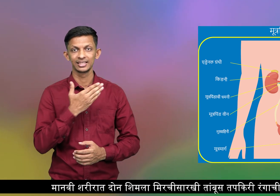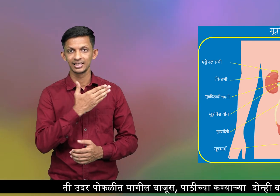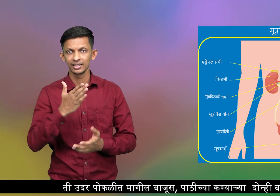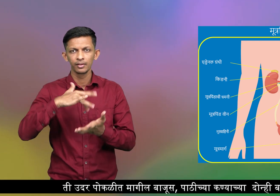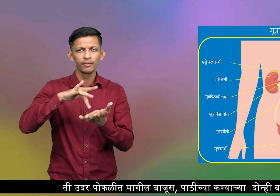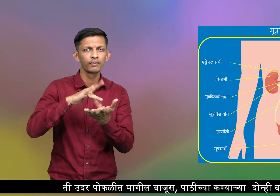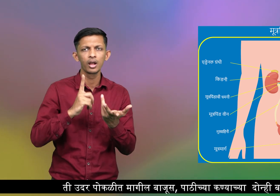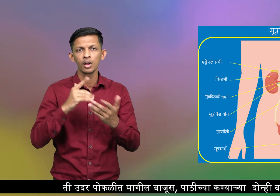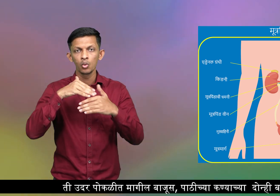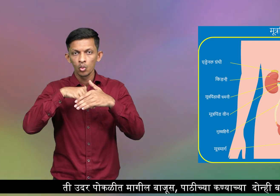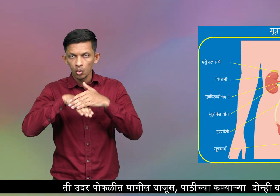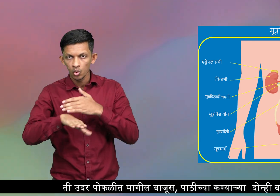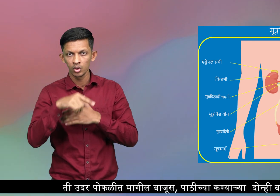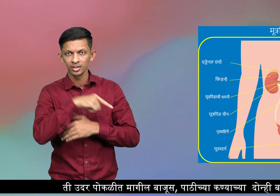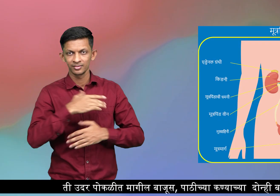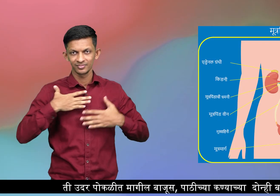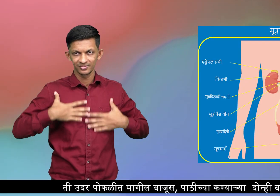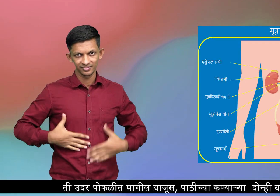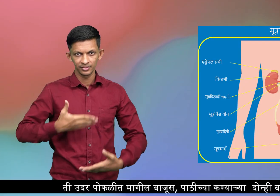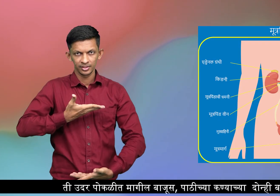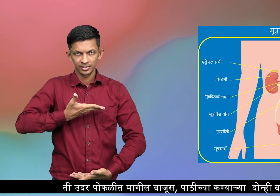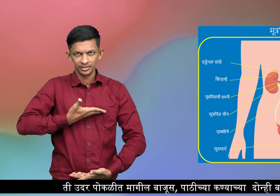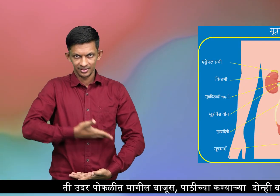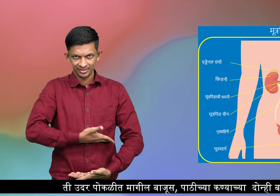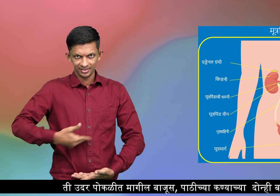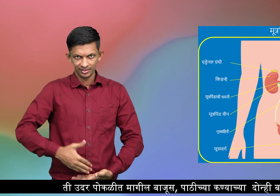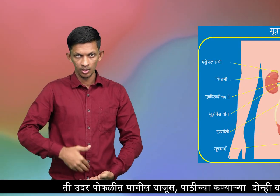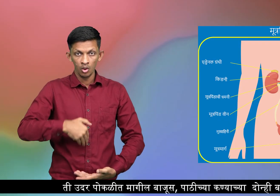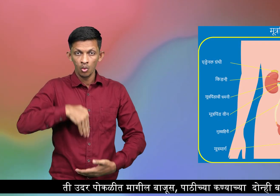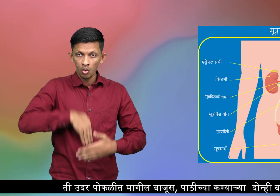ती उदर पोकळीत मागील बाजूस पाठीच्या कण्याच्या दोन्ही बाजूंना असतात.